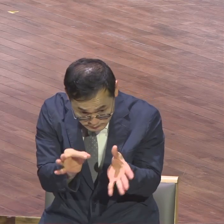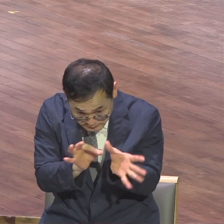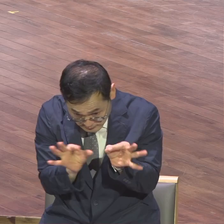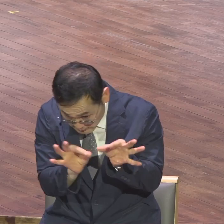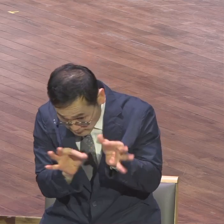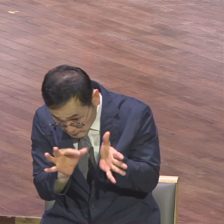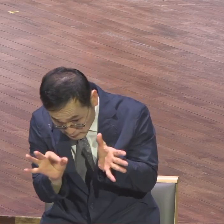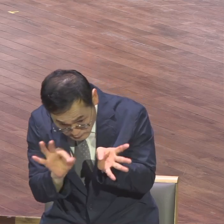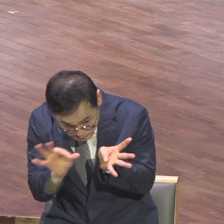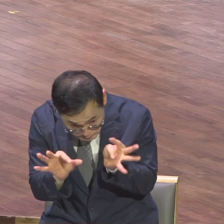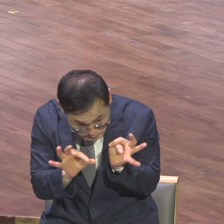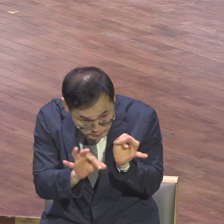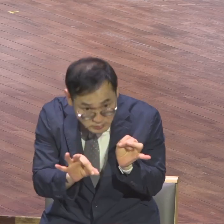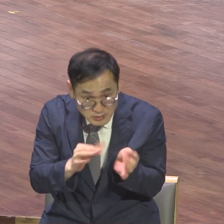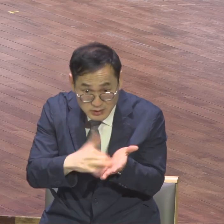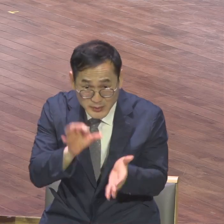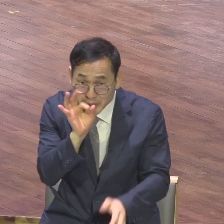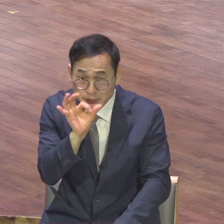외운교로 인도했다.